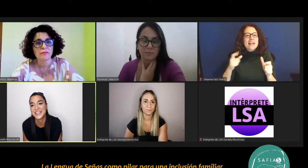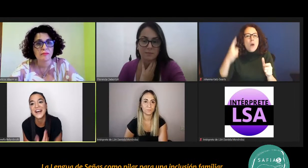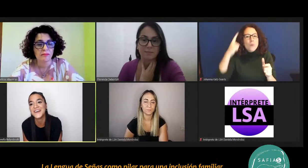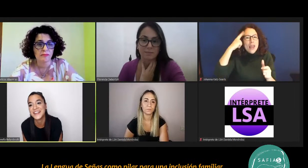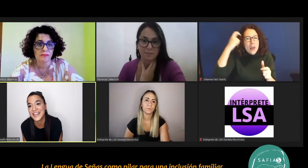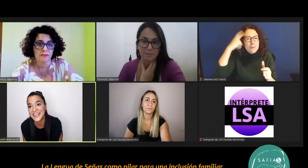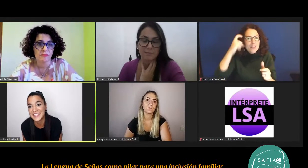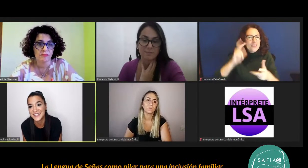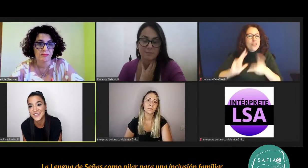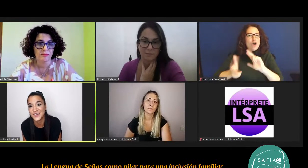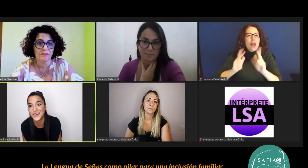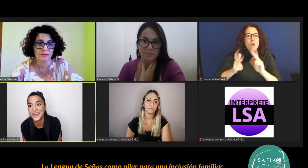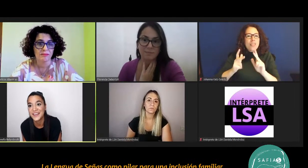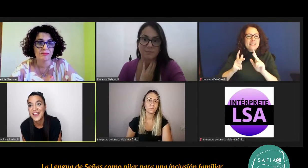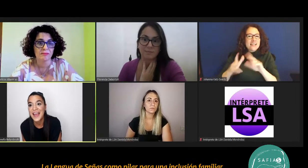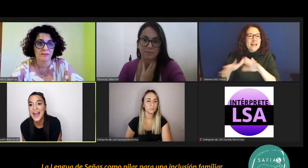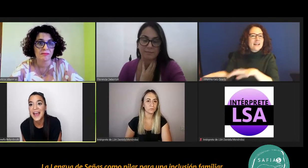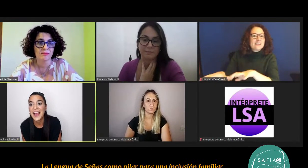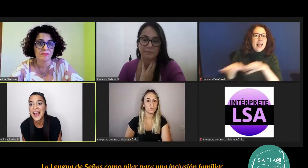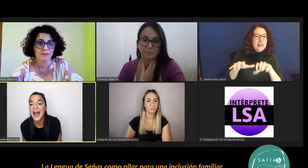exitosos que llegaban al éxito,